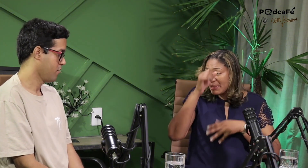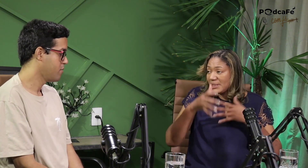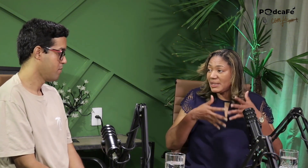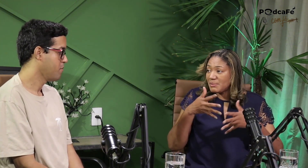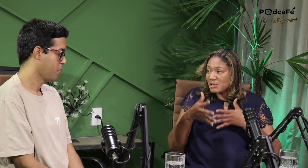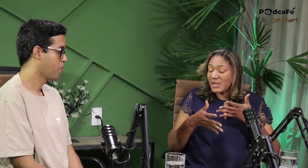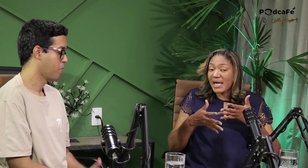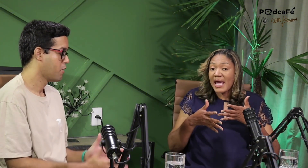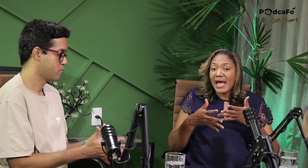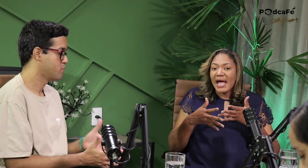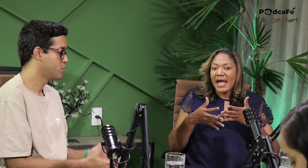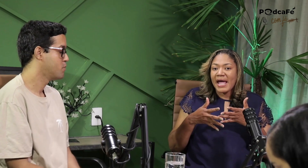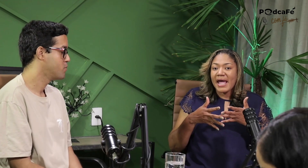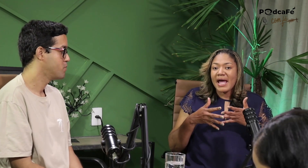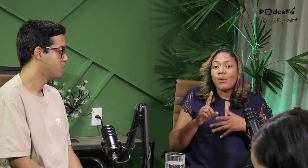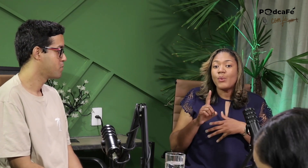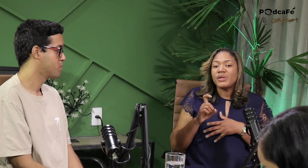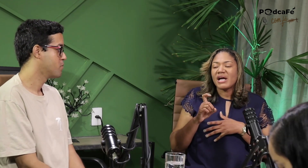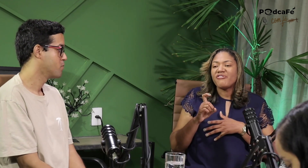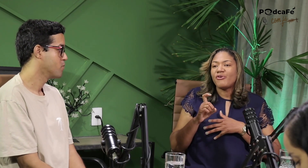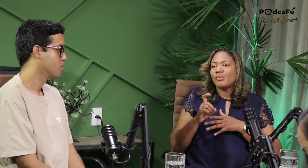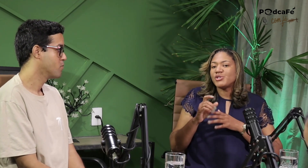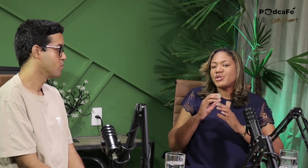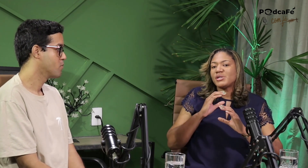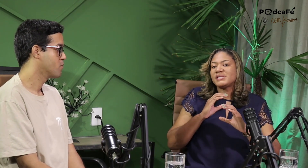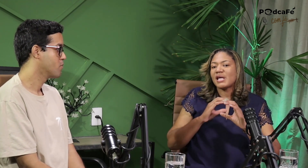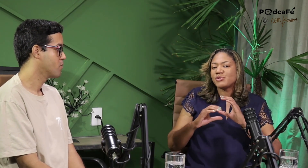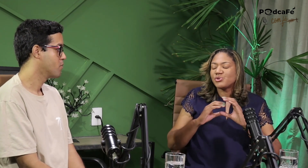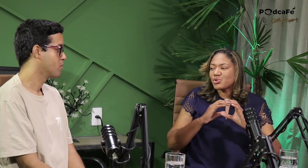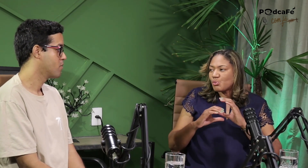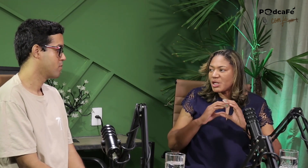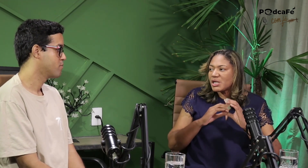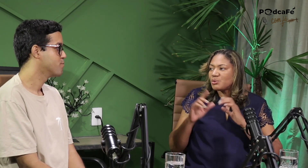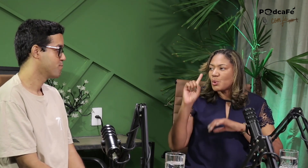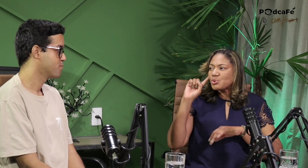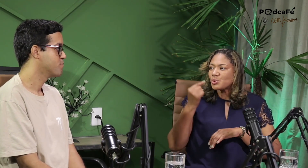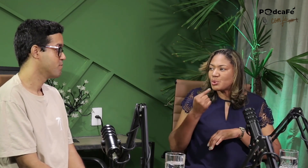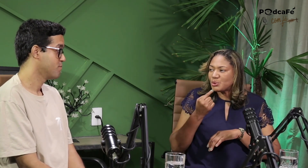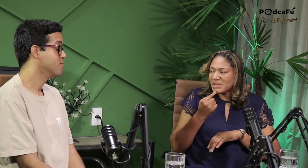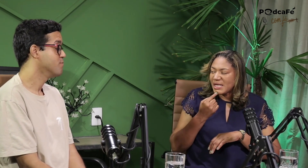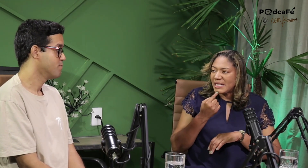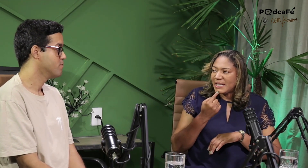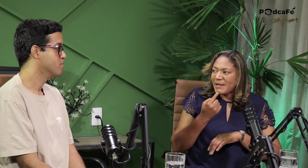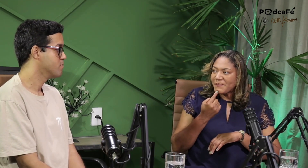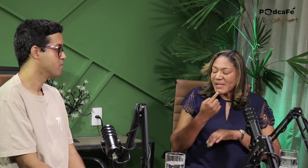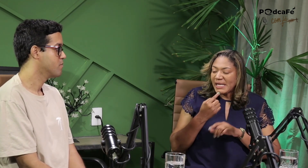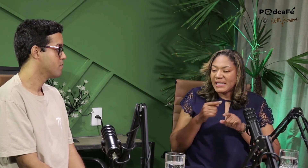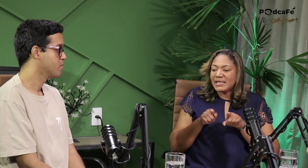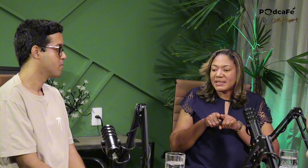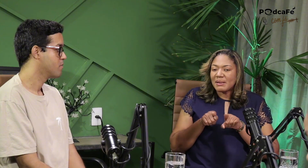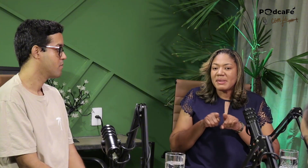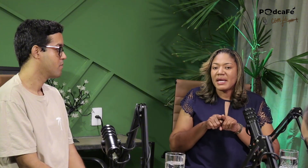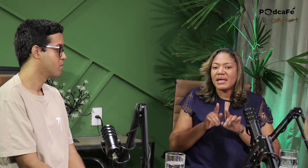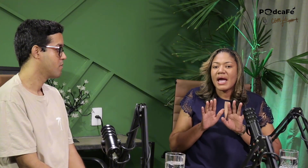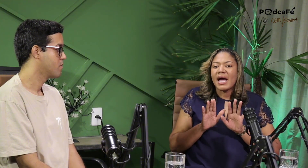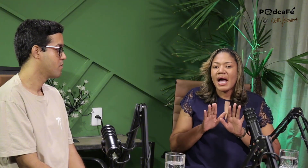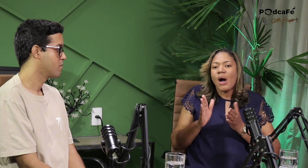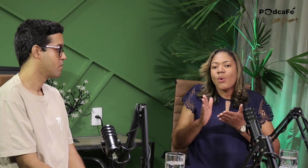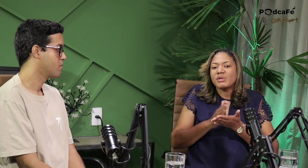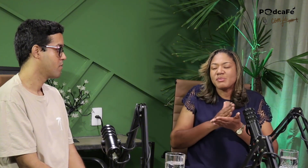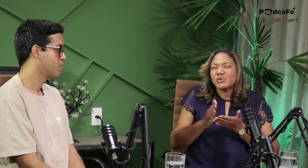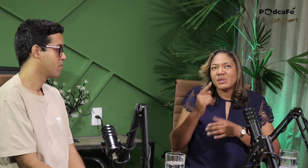Precisamos aprender Libras, porque é a única forma de nós estarmos nos comunicando com os surdos, né? E